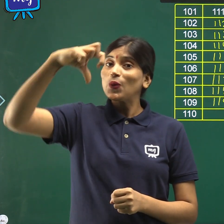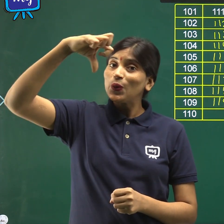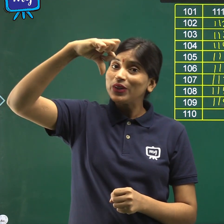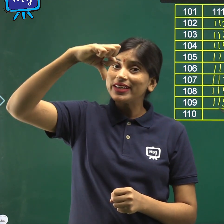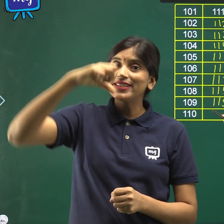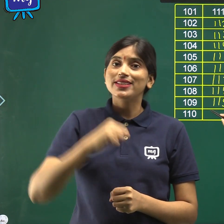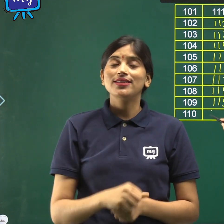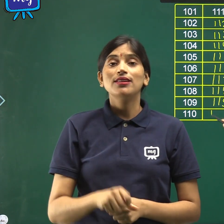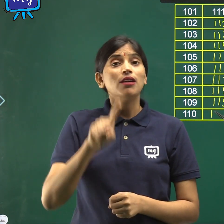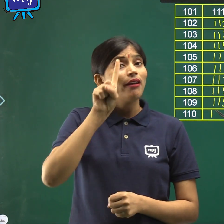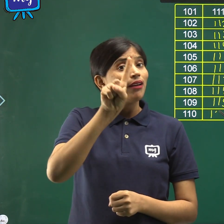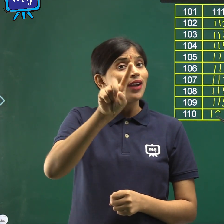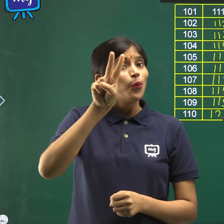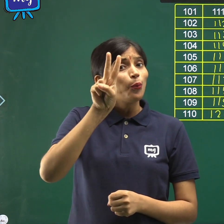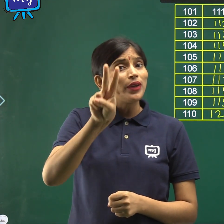119 और